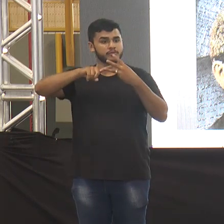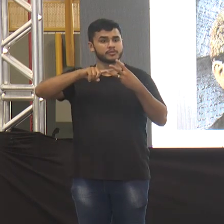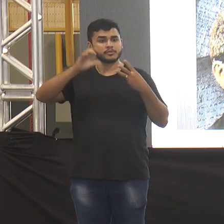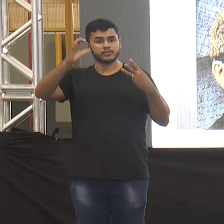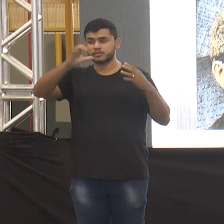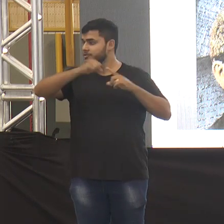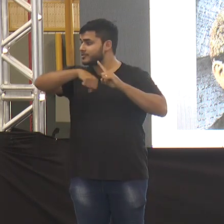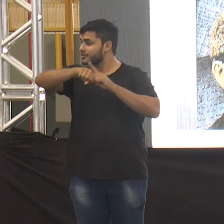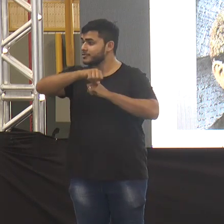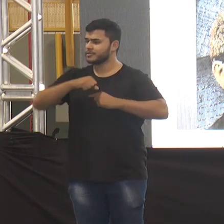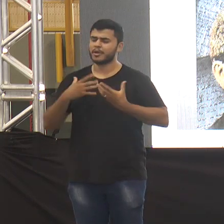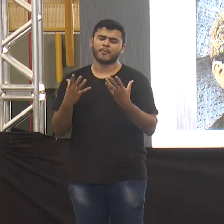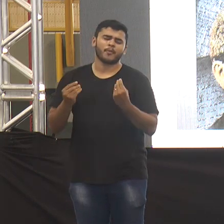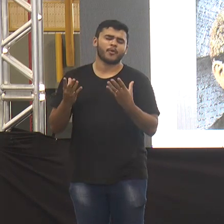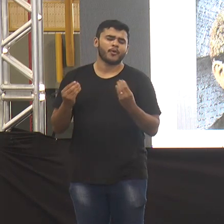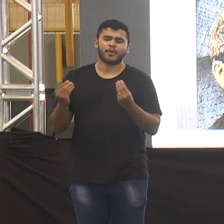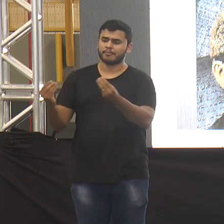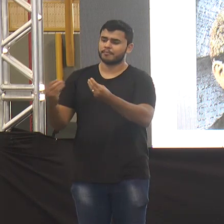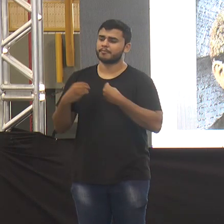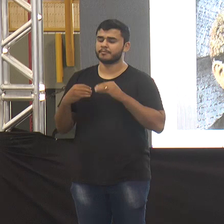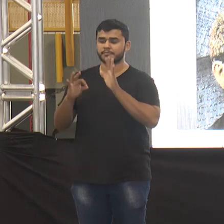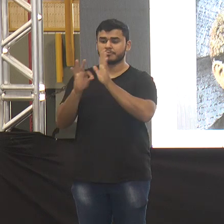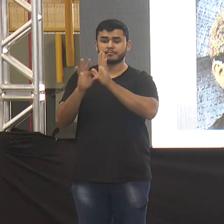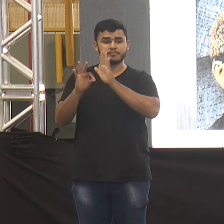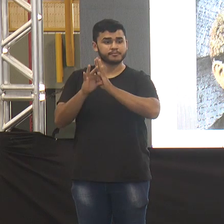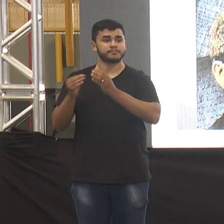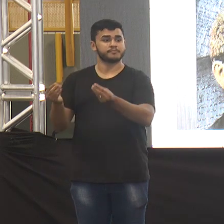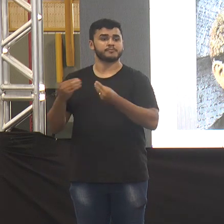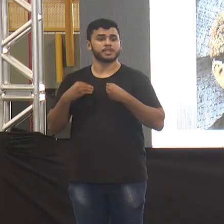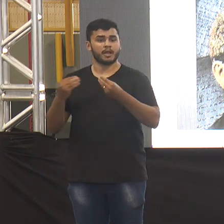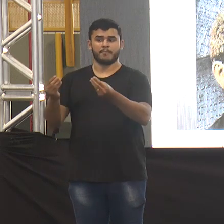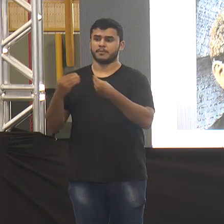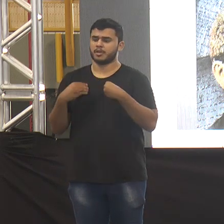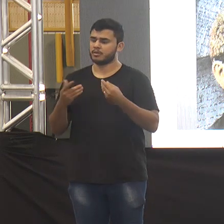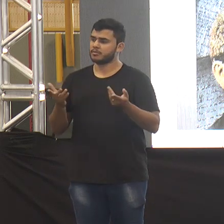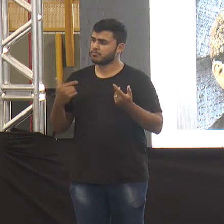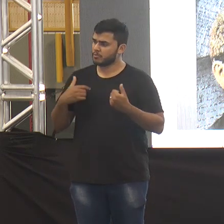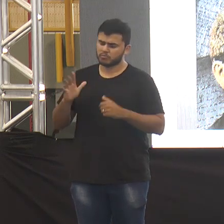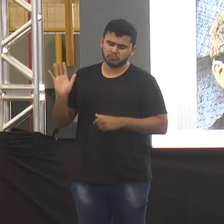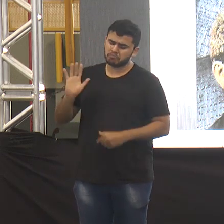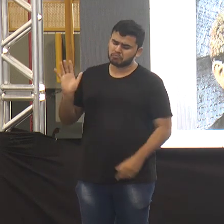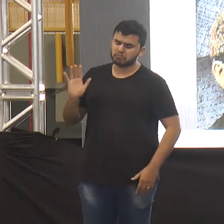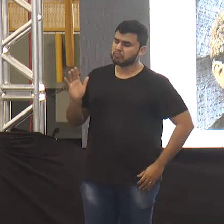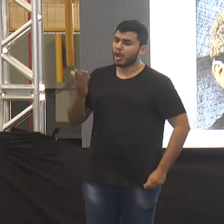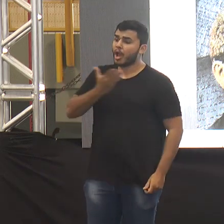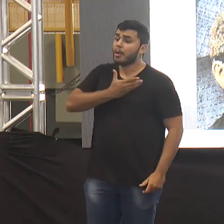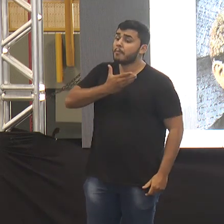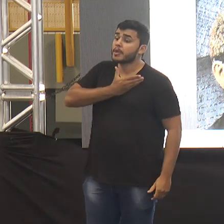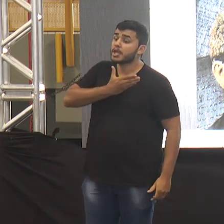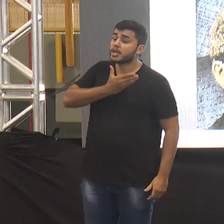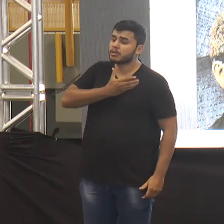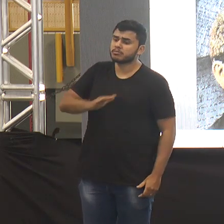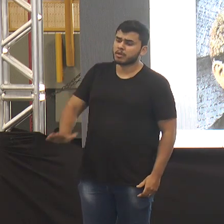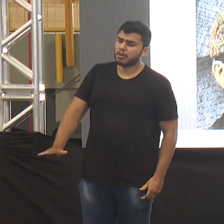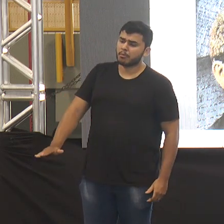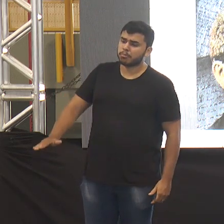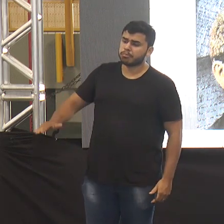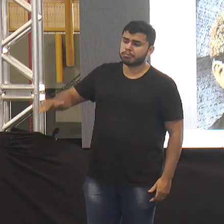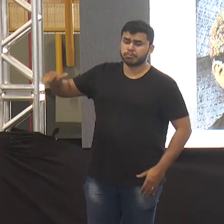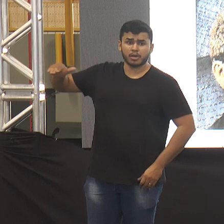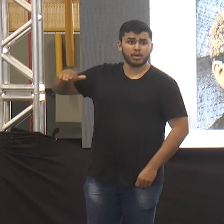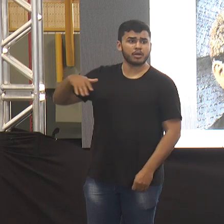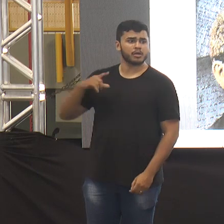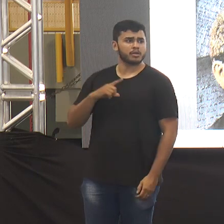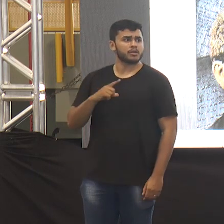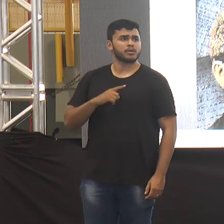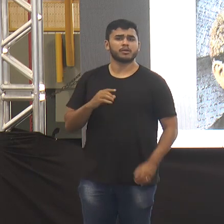Cansou de chegar gente me oferecendo maconha. Vários dos meus amigos de infância fumaram e fumam